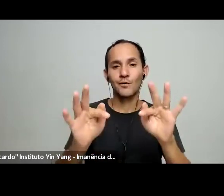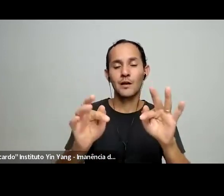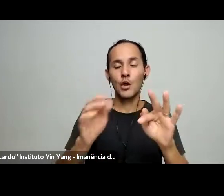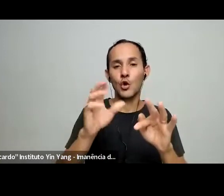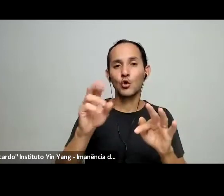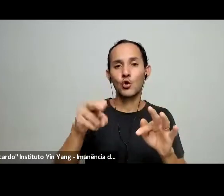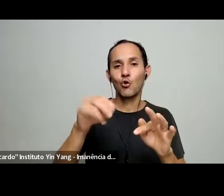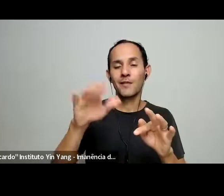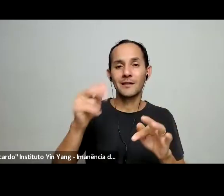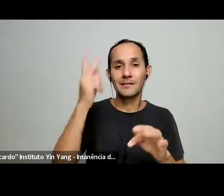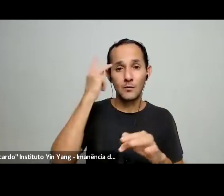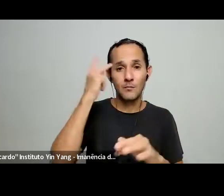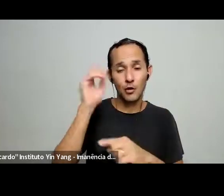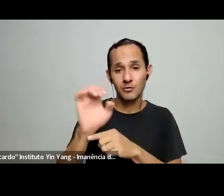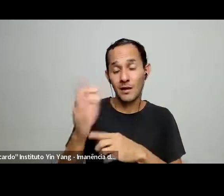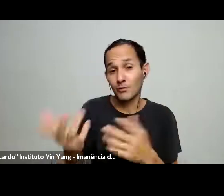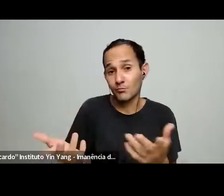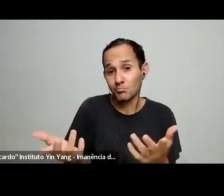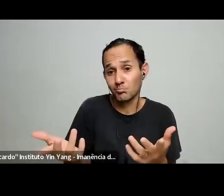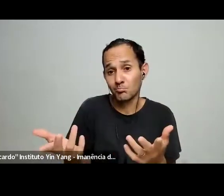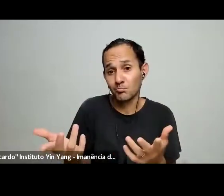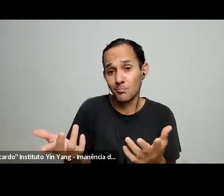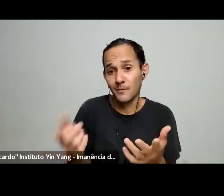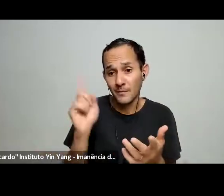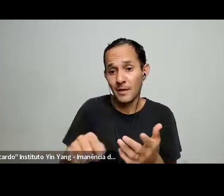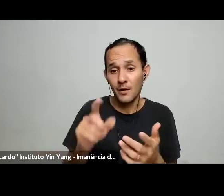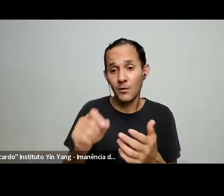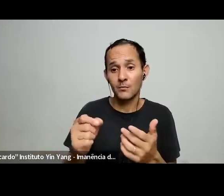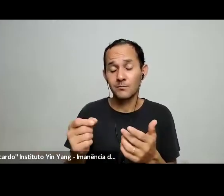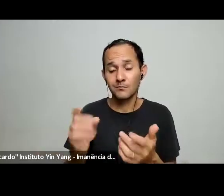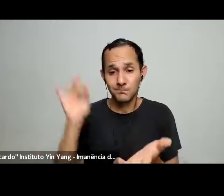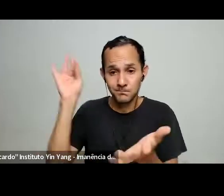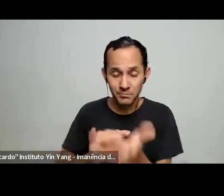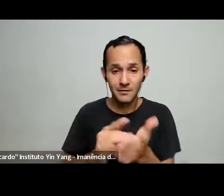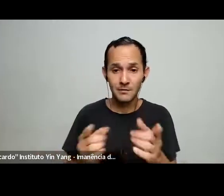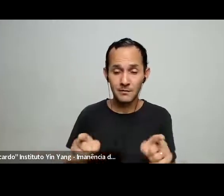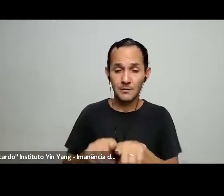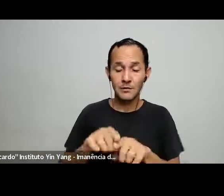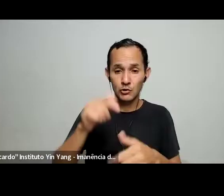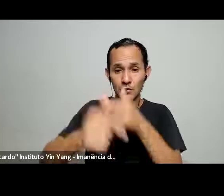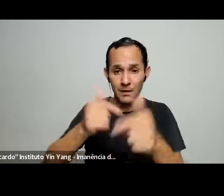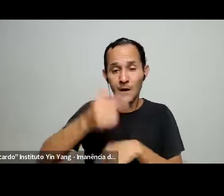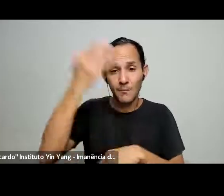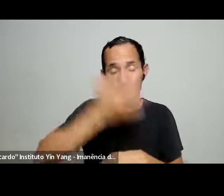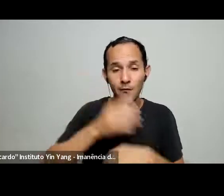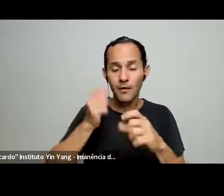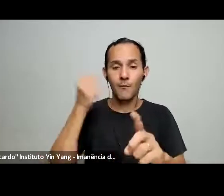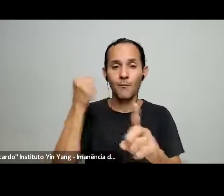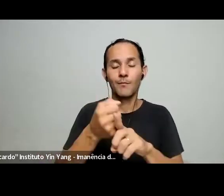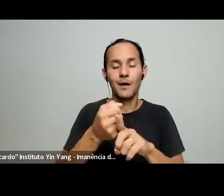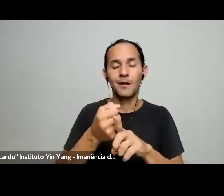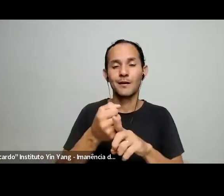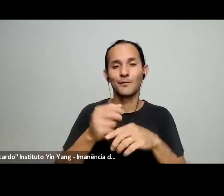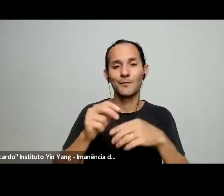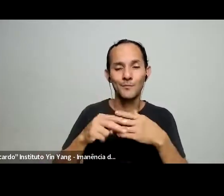Então, foi um exemplo de como uma consolidação consistente de evidência pode impactar uma política